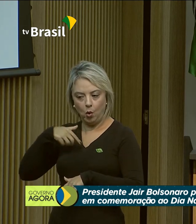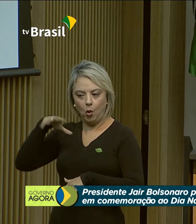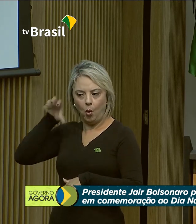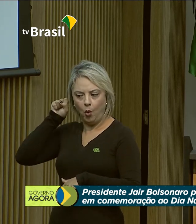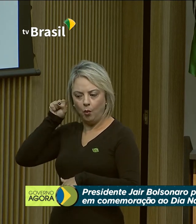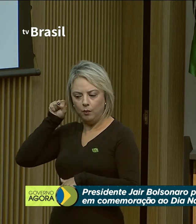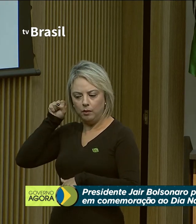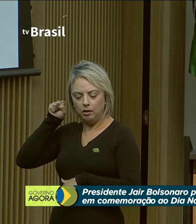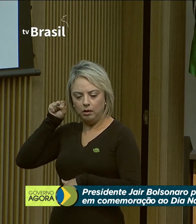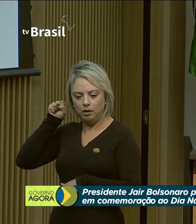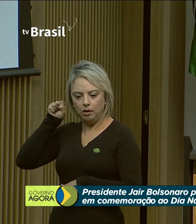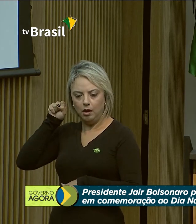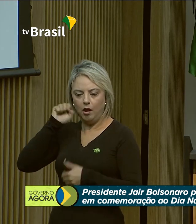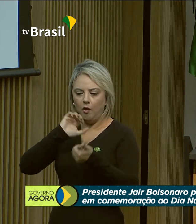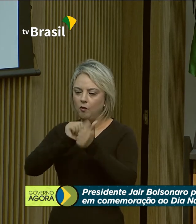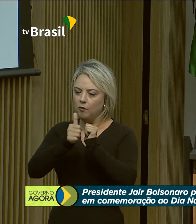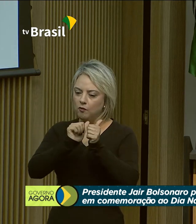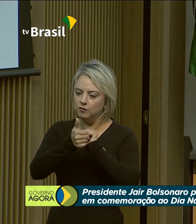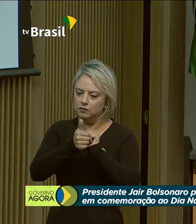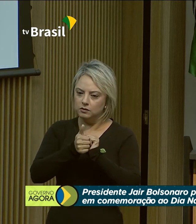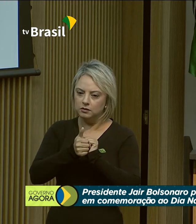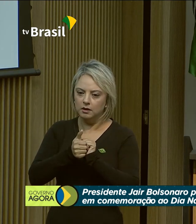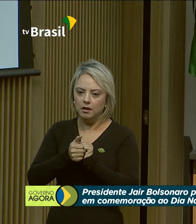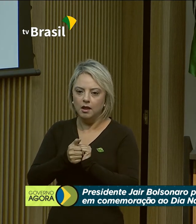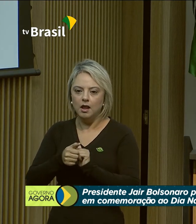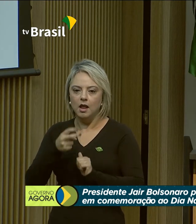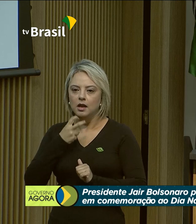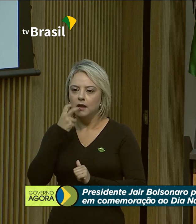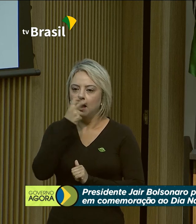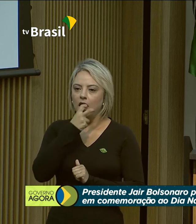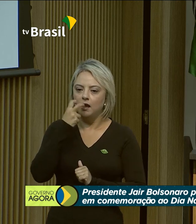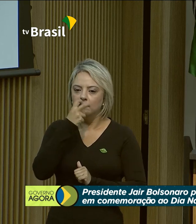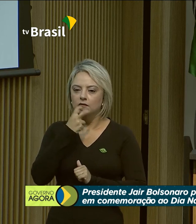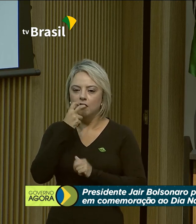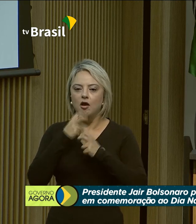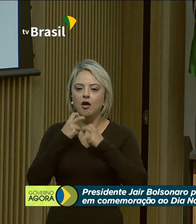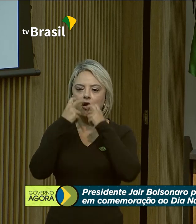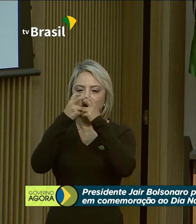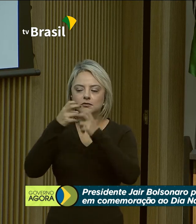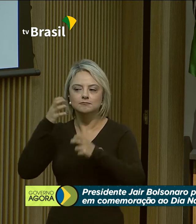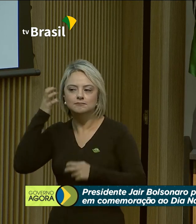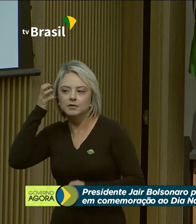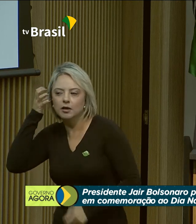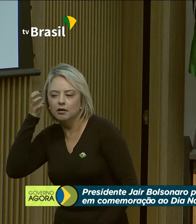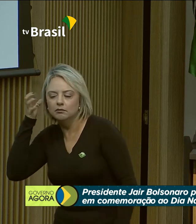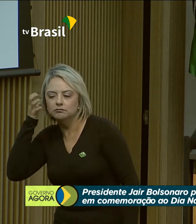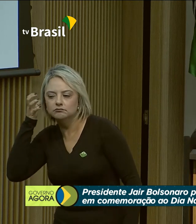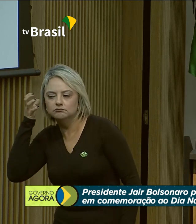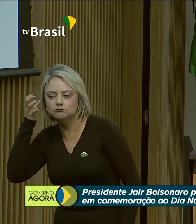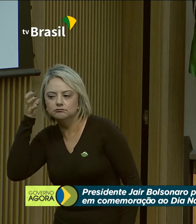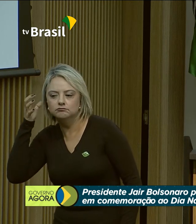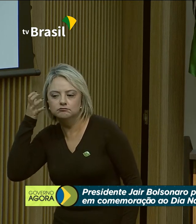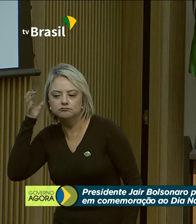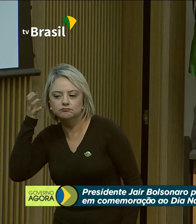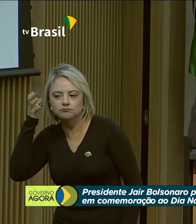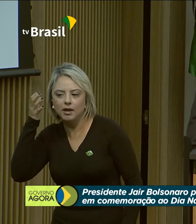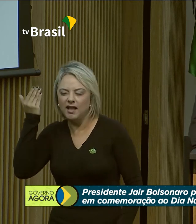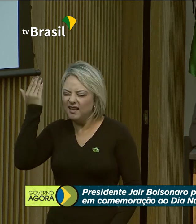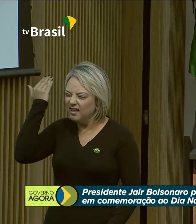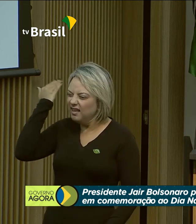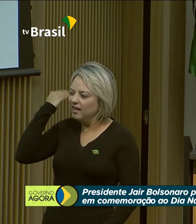ouvir o futebol na voz vibrante de Fiore Giriotti, com meu radinho de pilha,